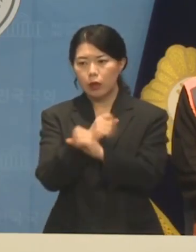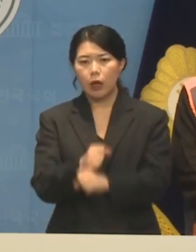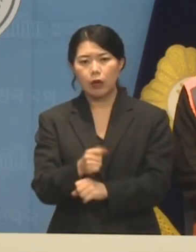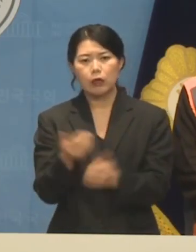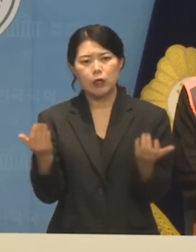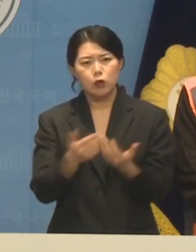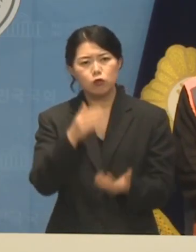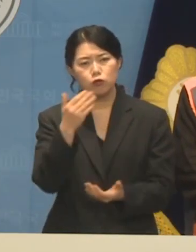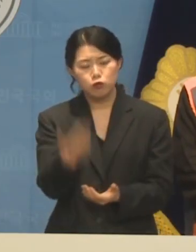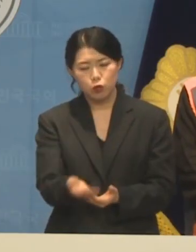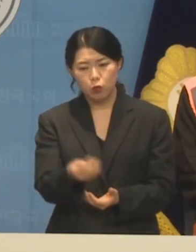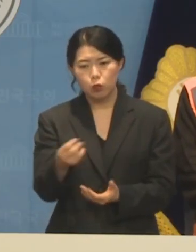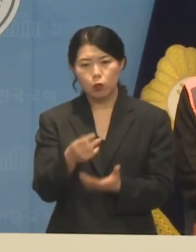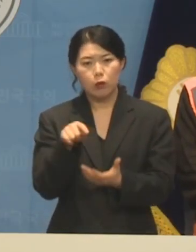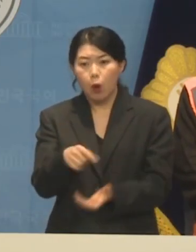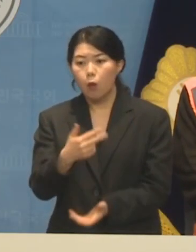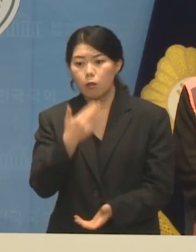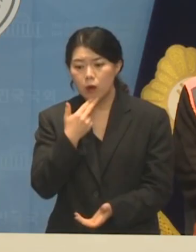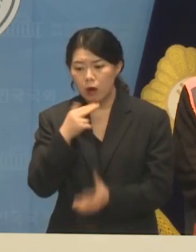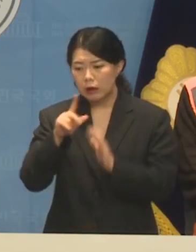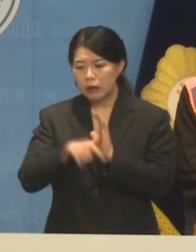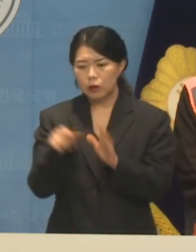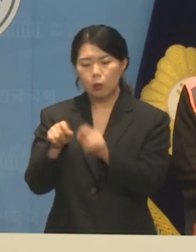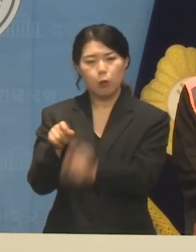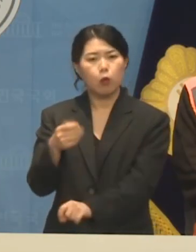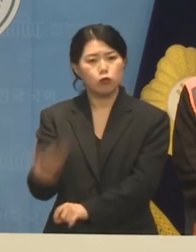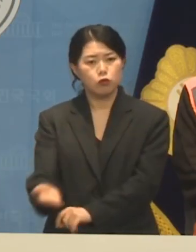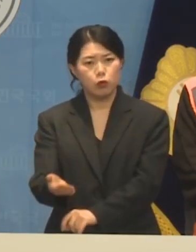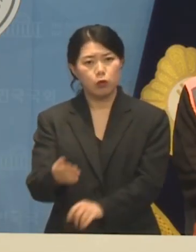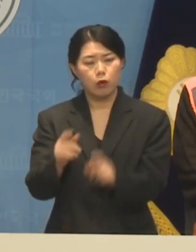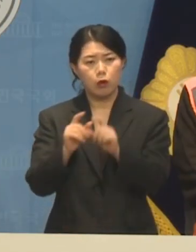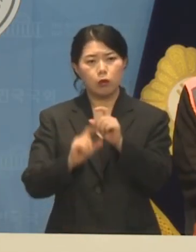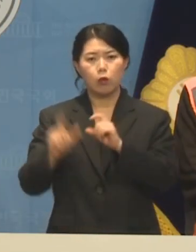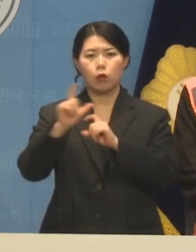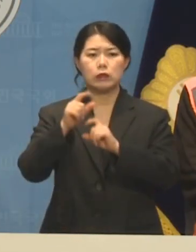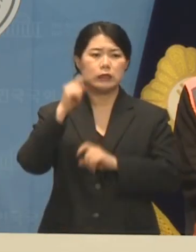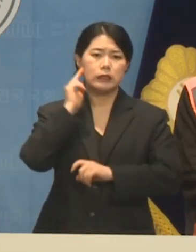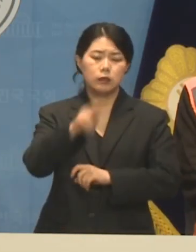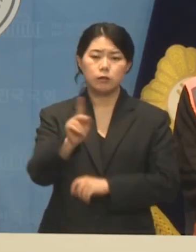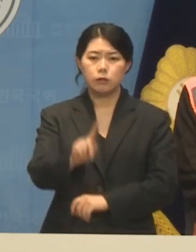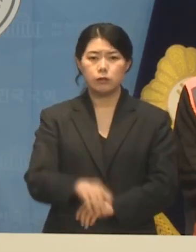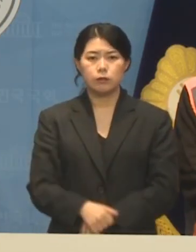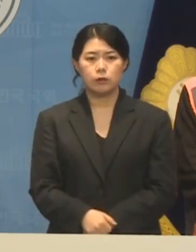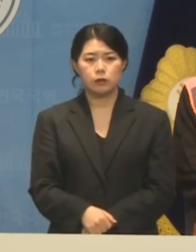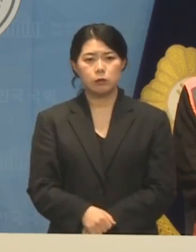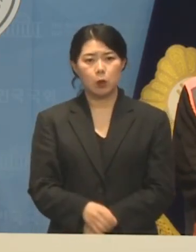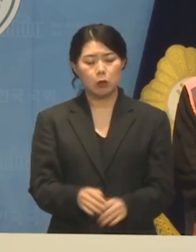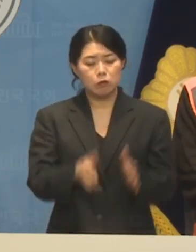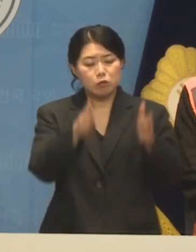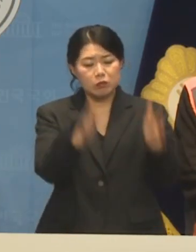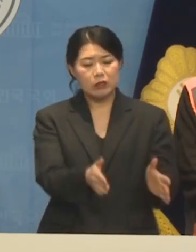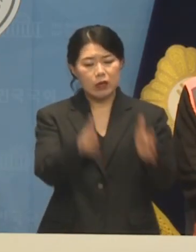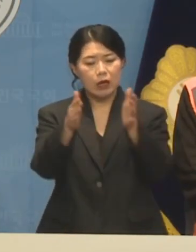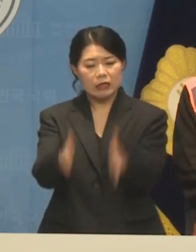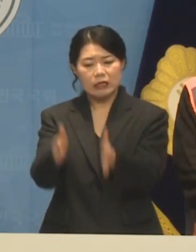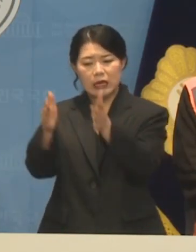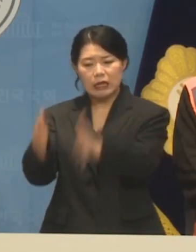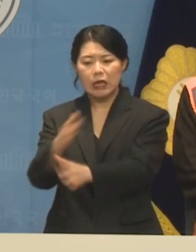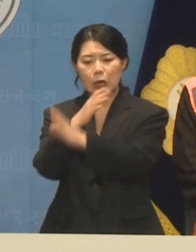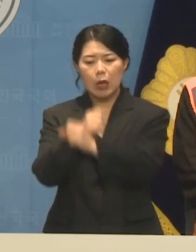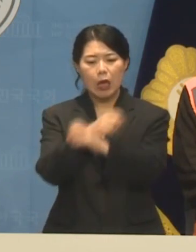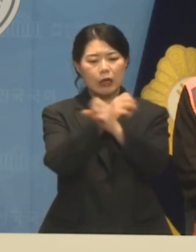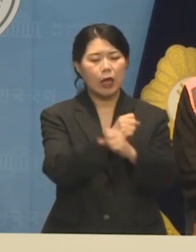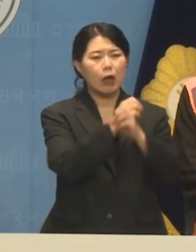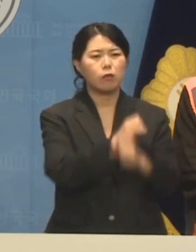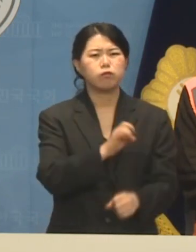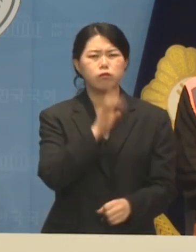업무를 외주화시키거나 그리고 공무직보다 더 못한 기간제, 비정규직으로 전환시키거나 이렇게